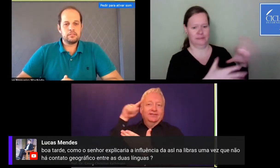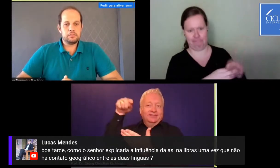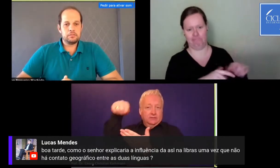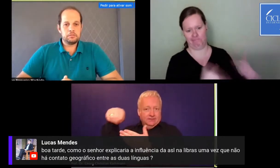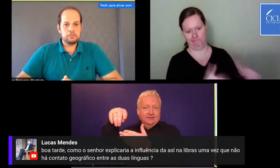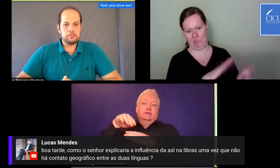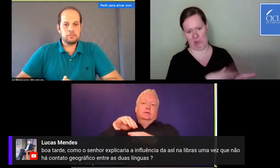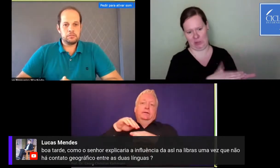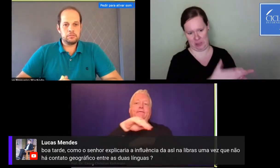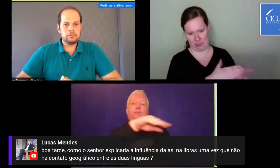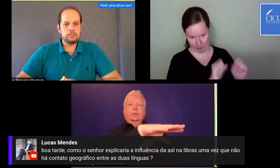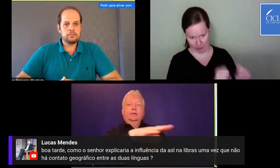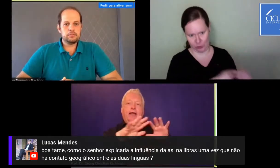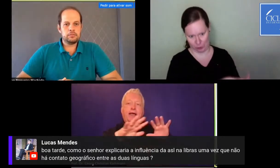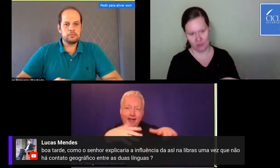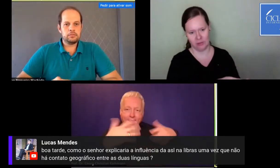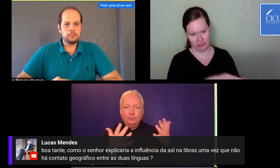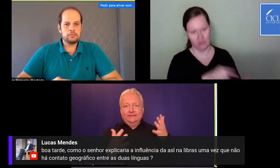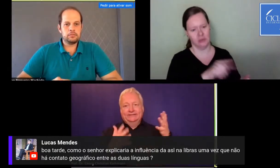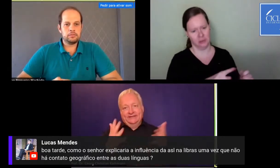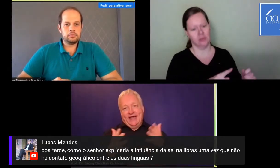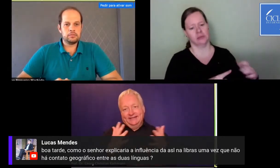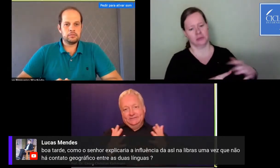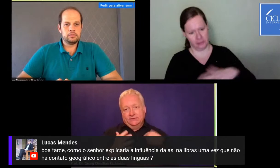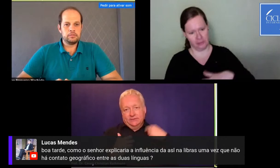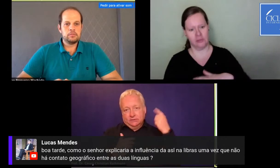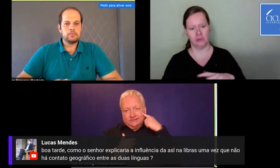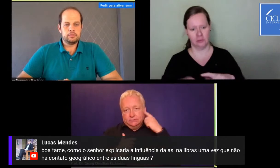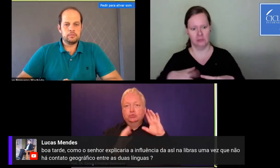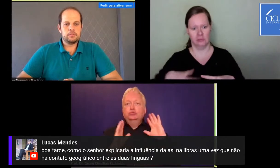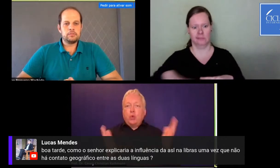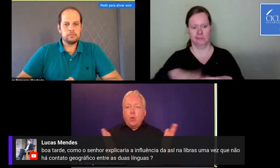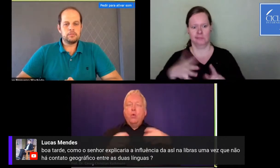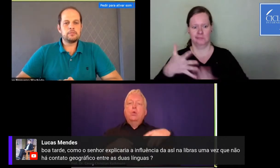internacionais. Isso aparecendo ali